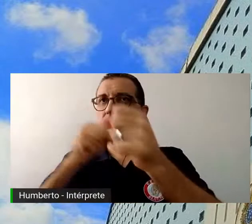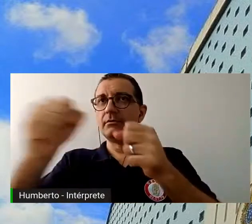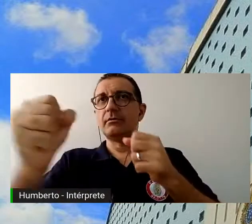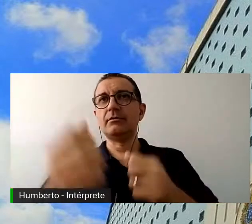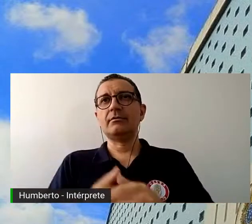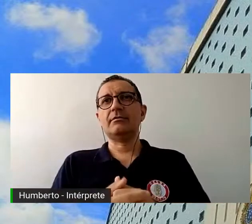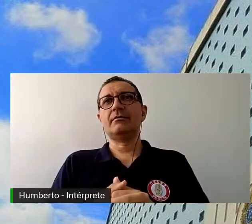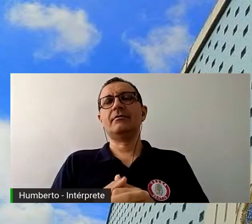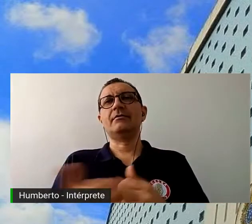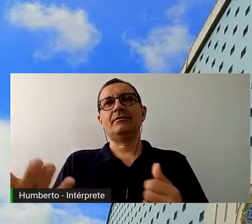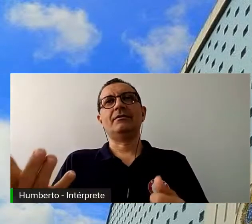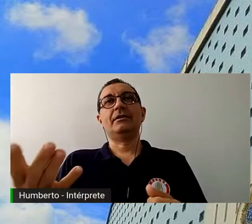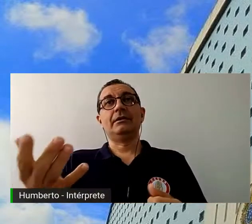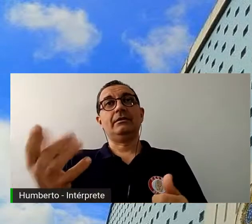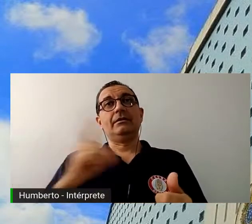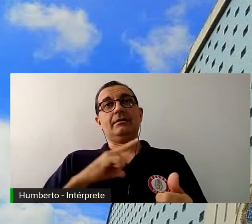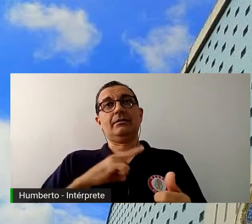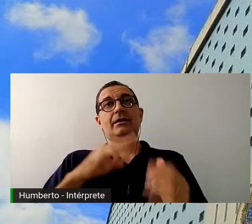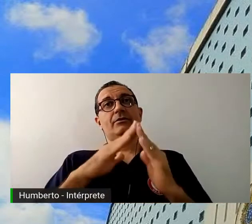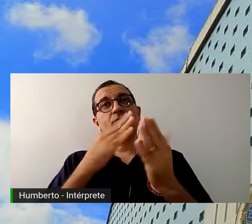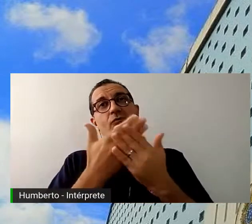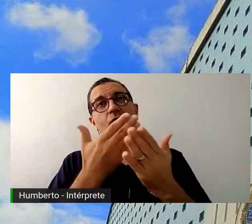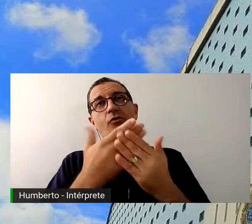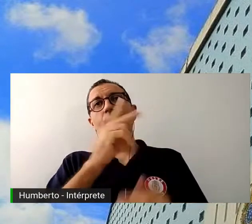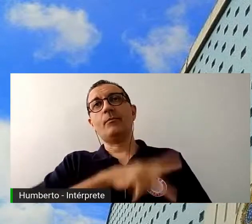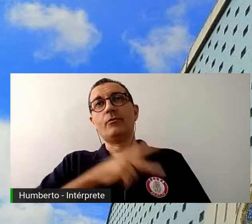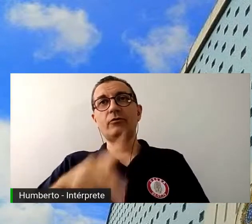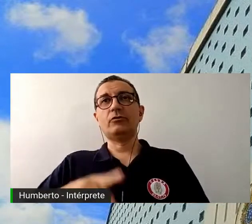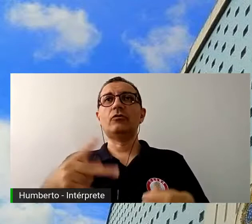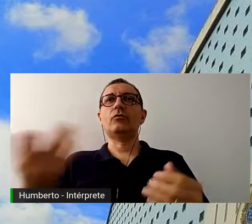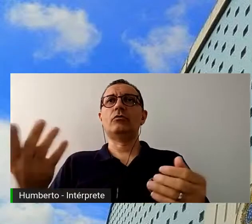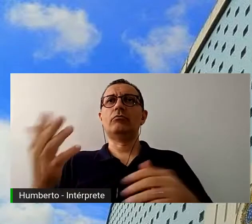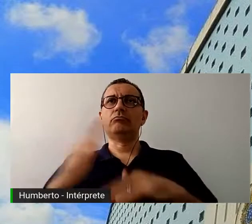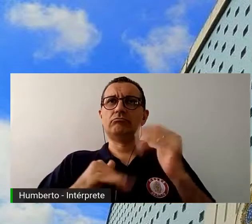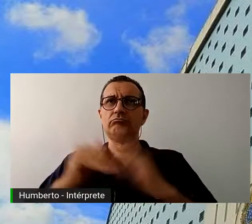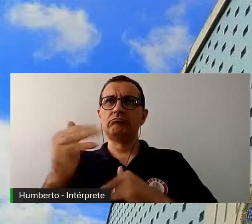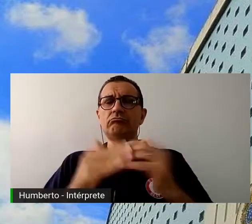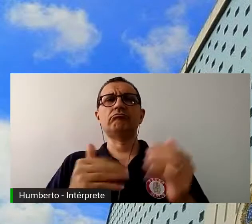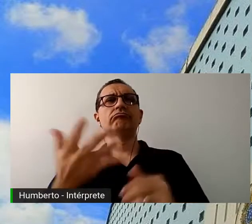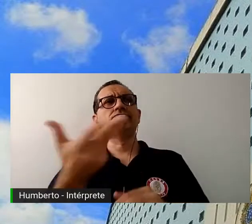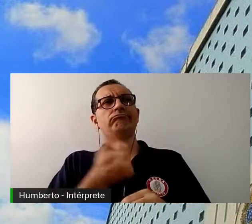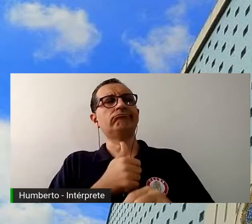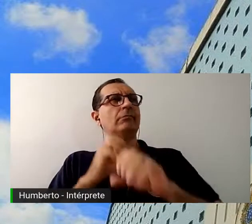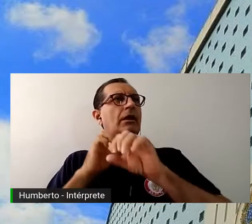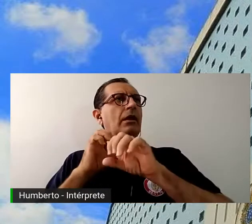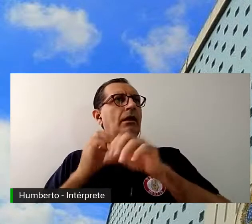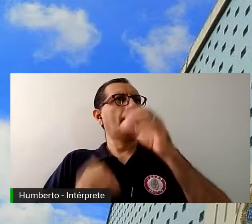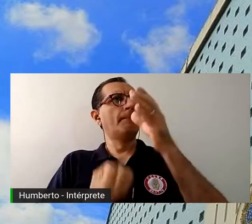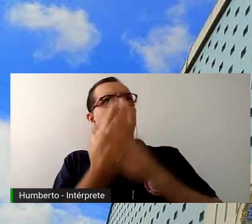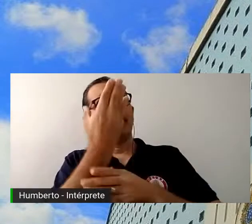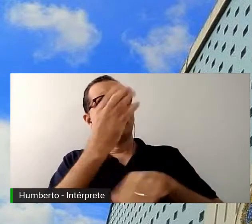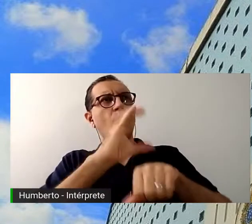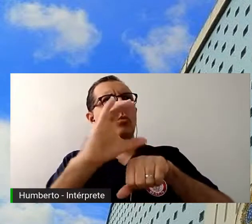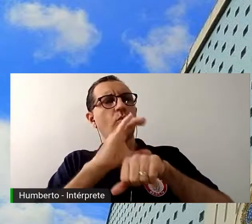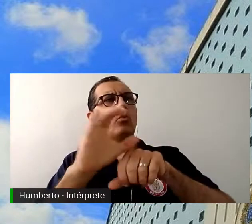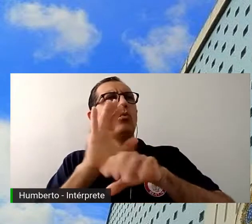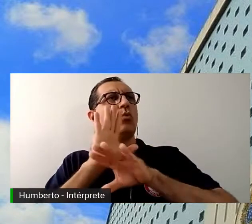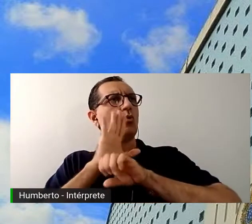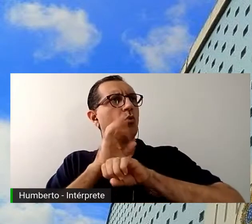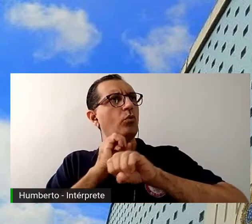de professores qualificados para a criação de cursos que atendam a esses arranjos